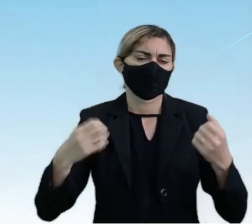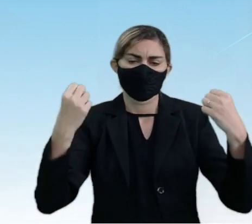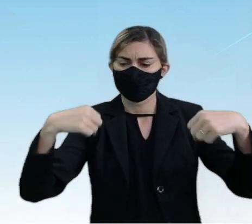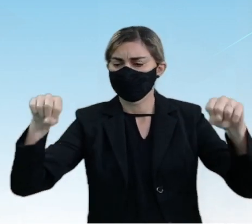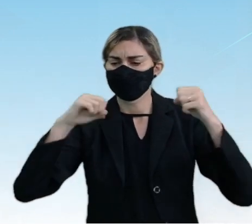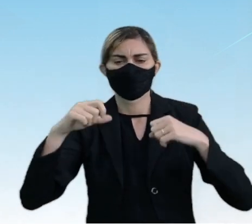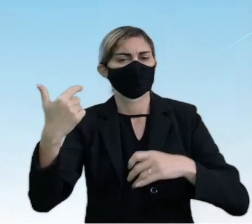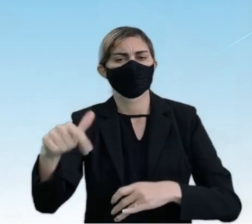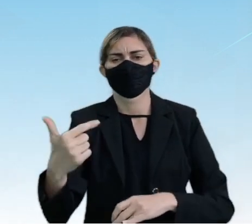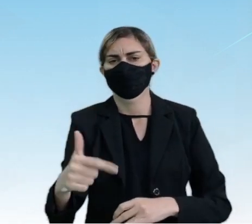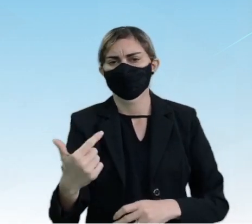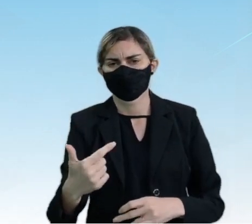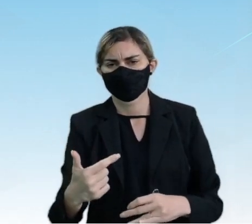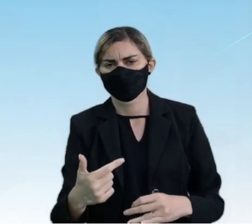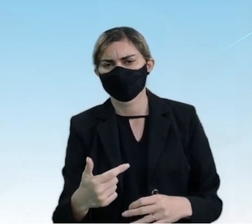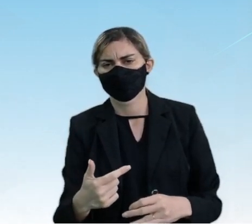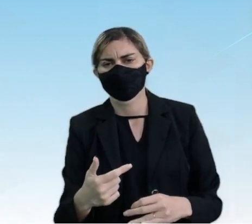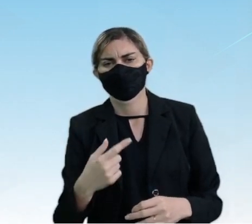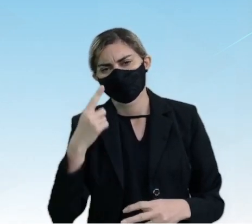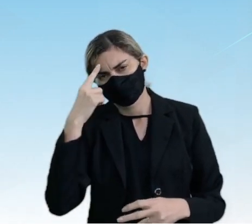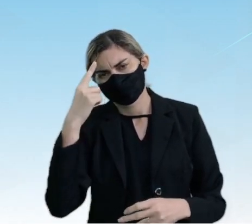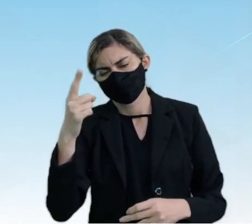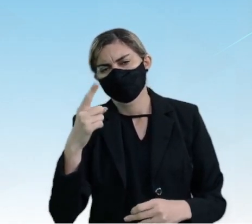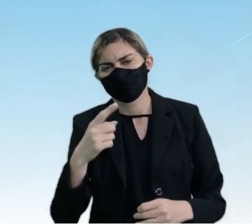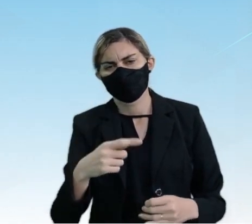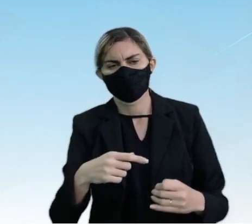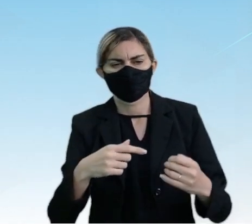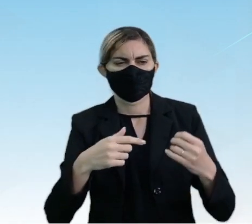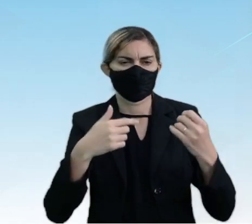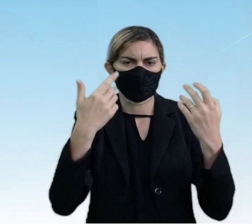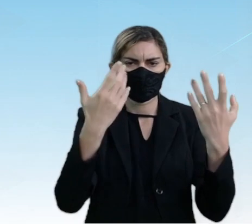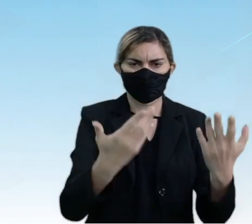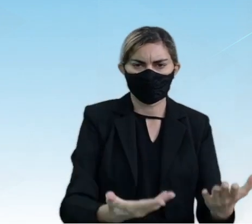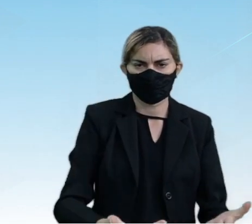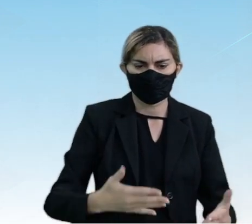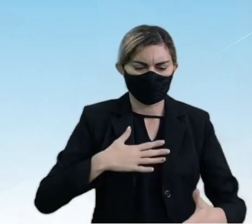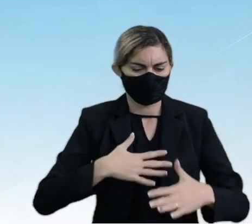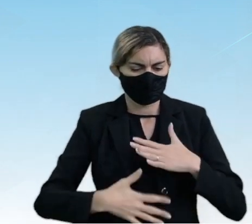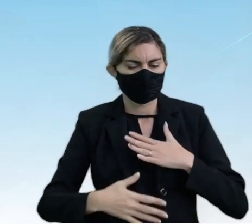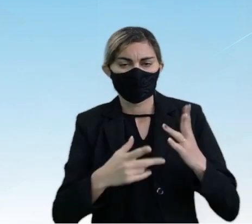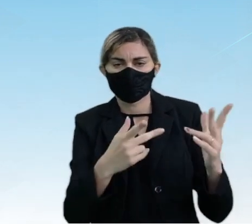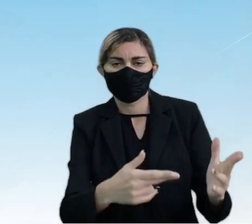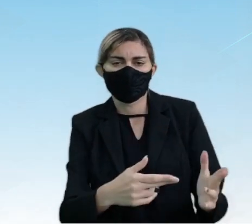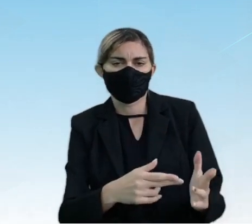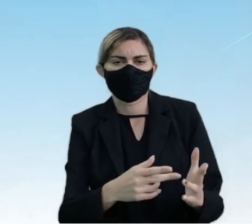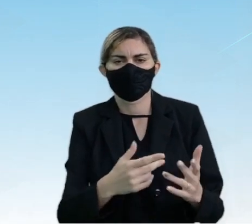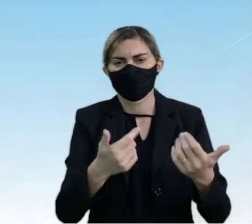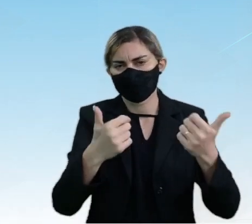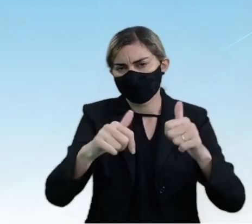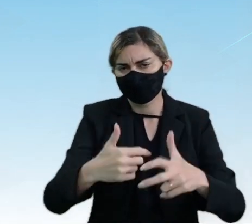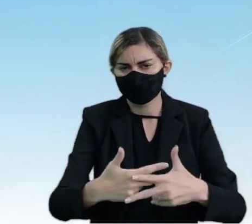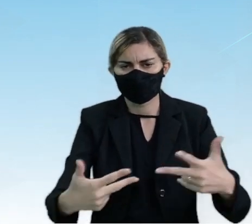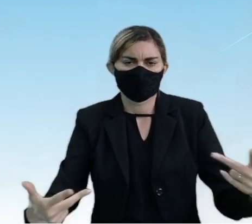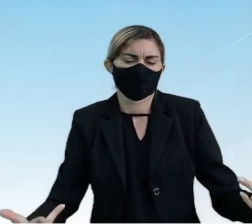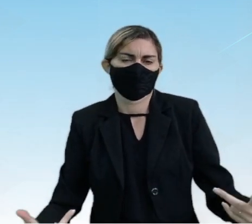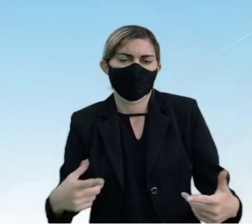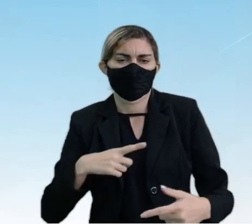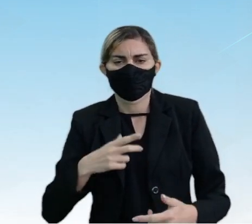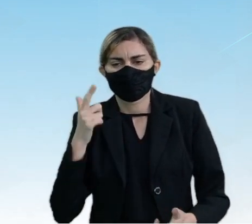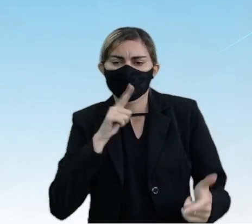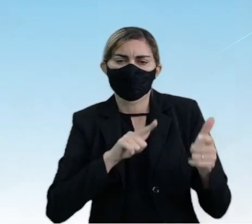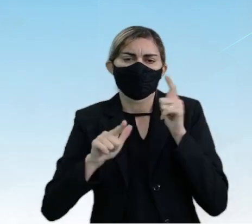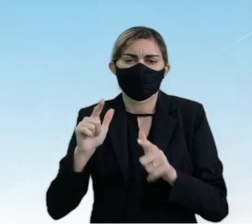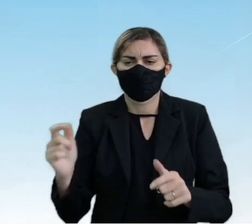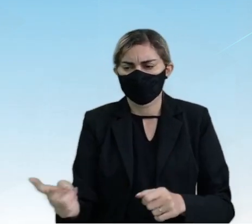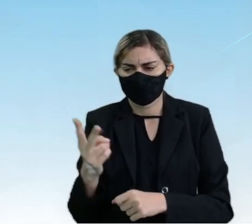faceta grega, né? Ou seja, saiu daquela ideia de cultuar os deuses, né? De ter um corpo tão belo quanto o corpo dos deuses, né? E ganhou muito